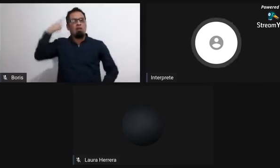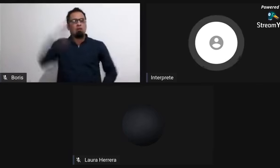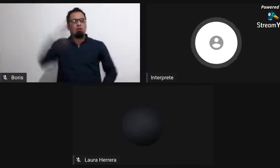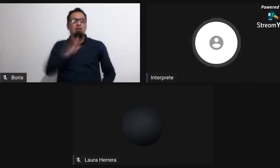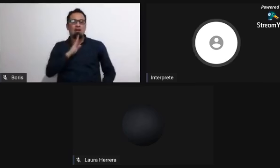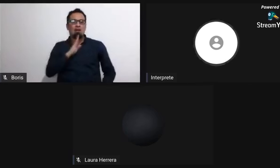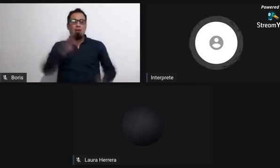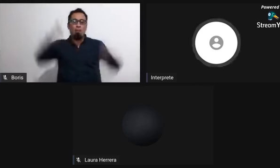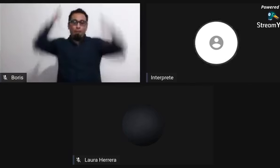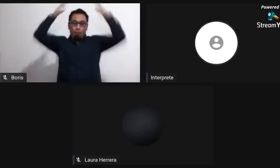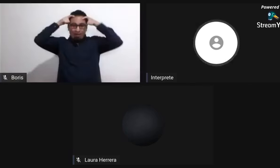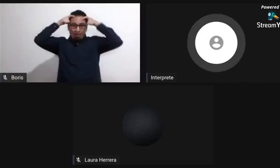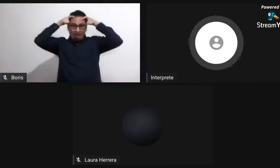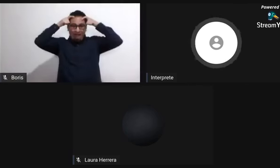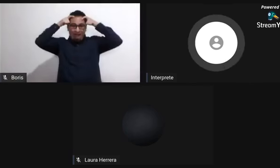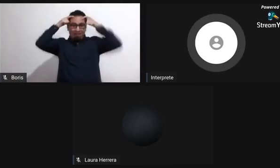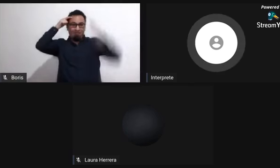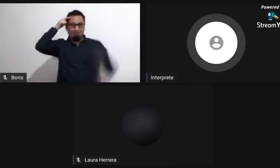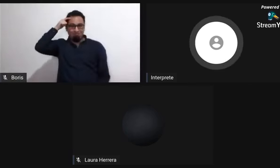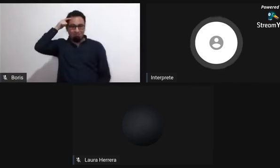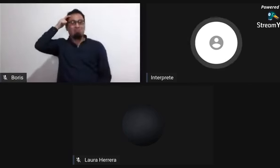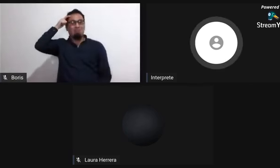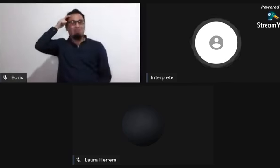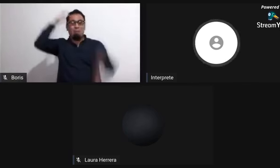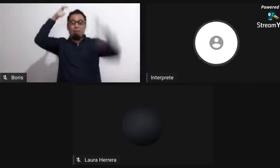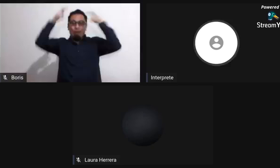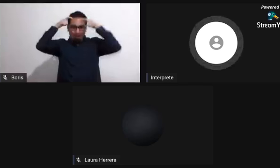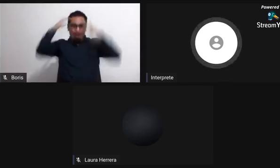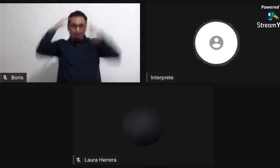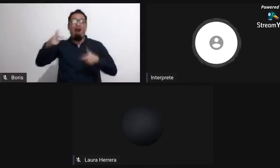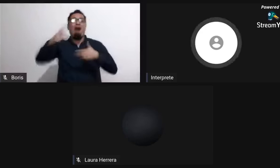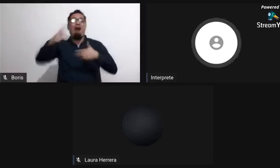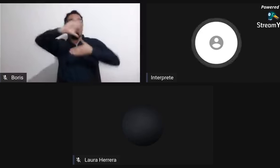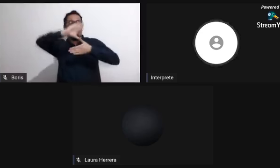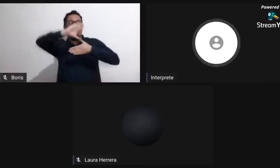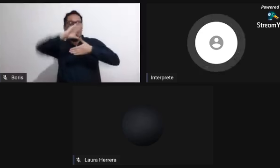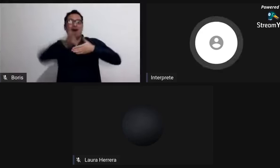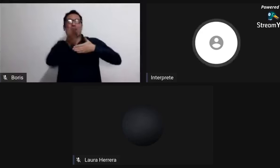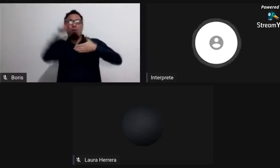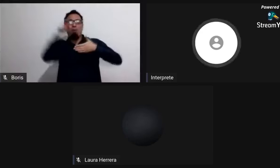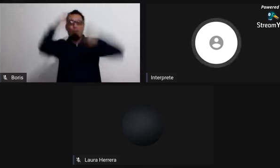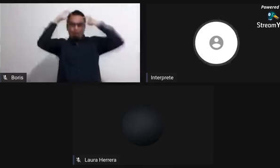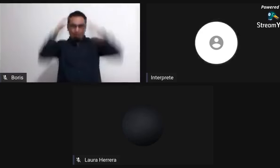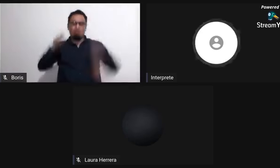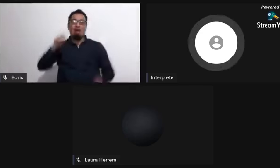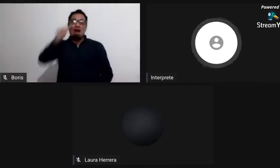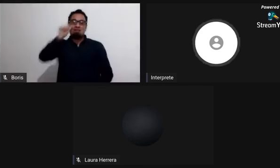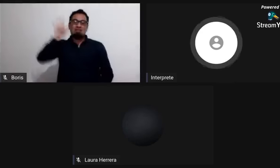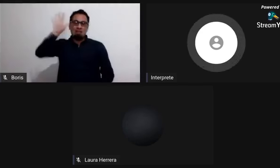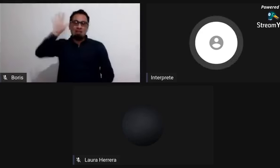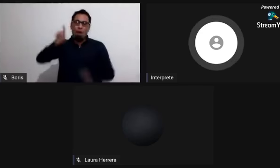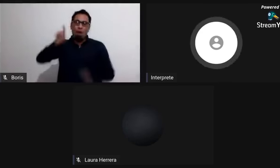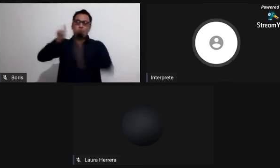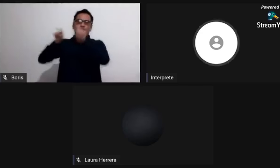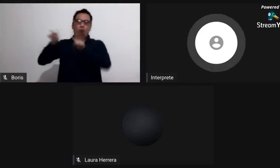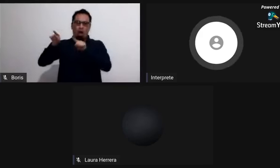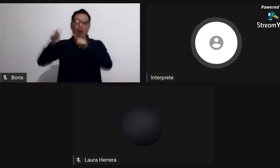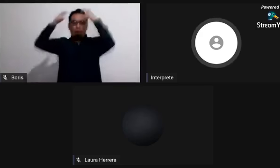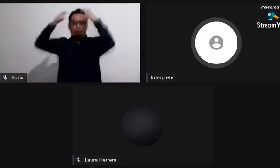de nación. Más que todo había como una dominación, entendemos que existía la monarquía y pues hasta